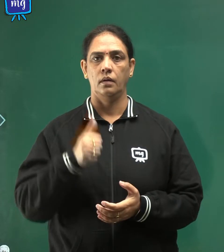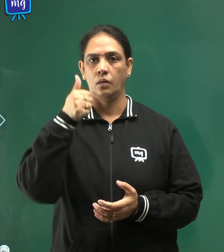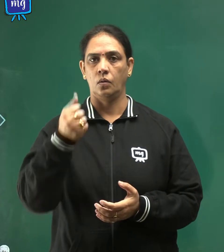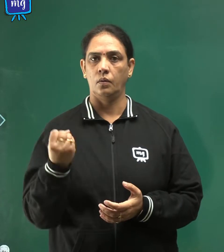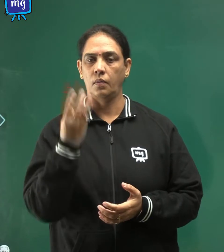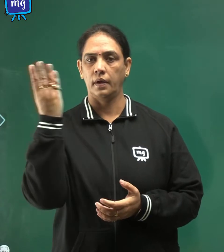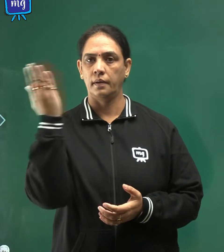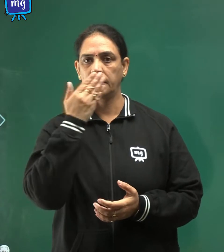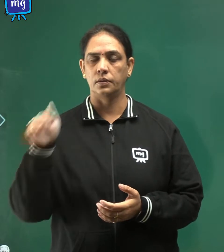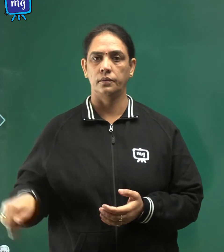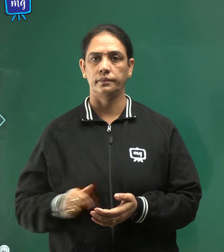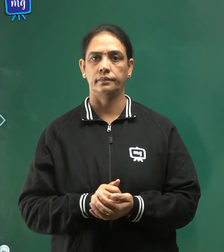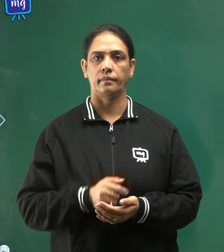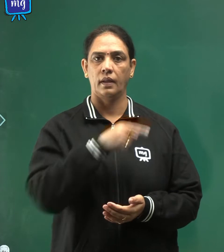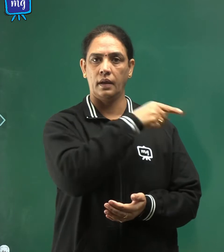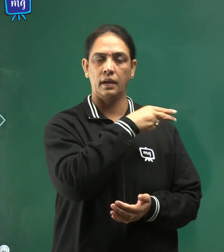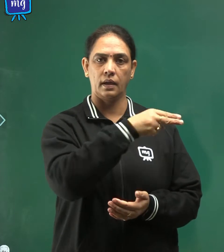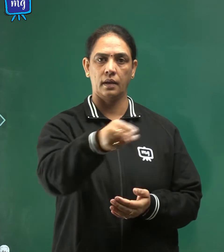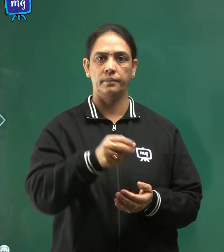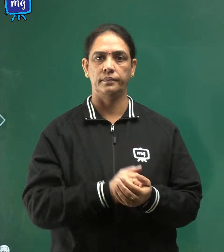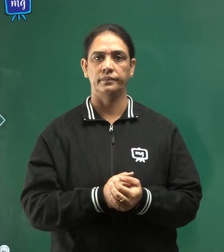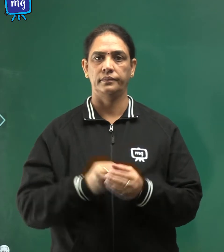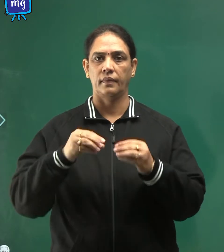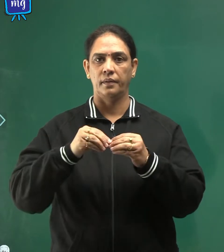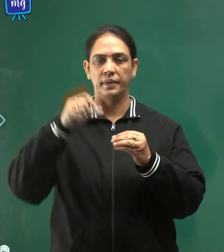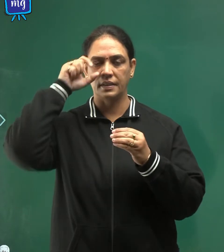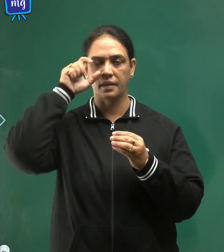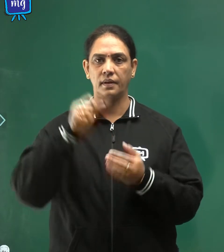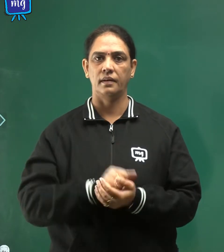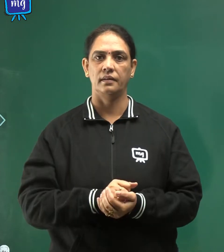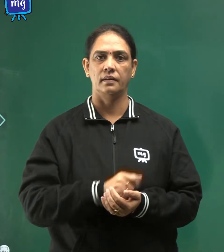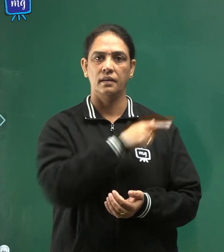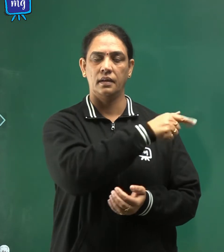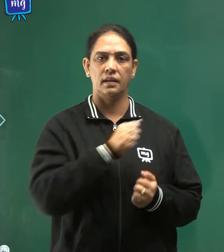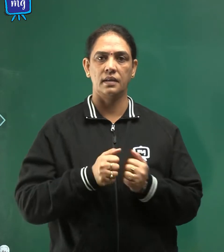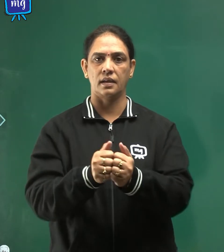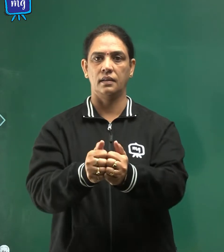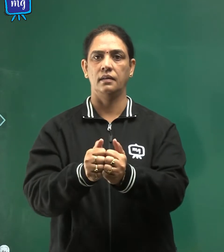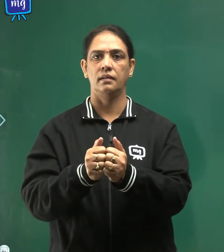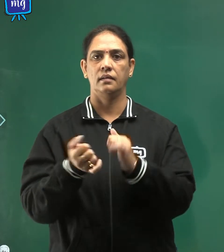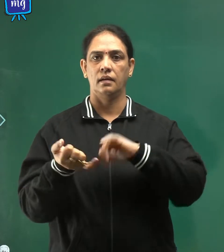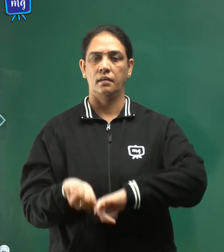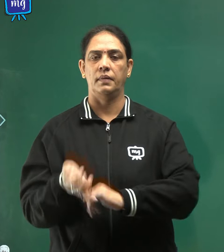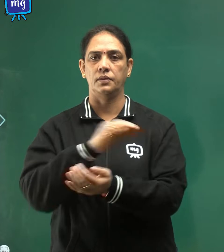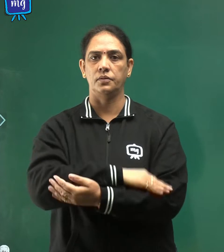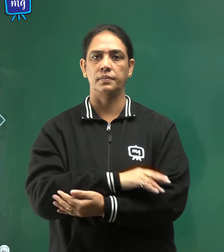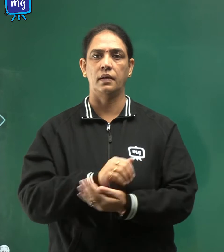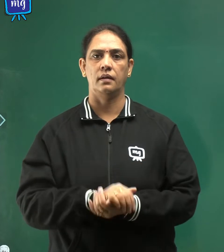गुड मॉर्निंग बच्चों। मेरा नाम भुवनेश शर्मा, मेरे साथ सुष्मिता